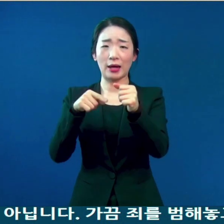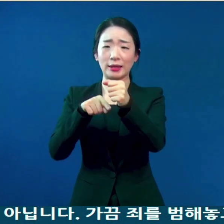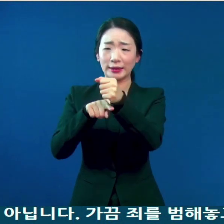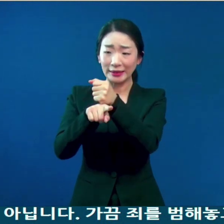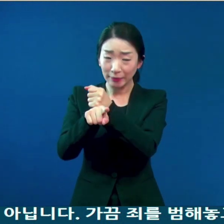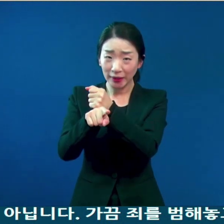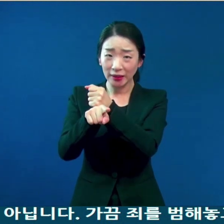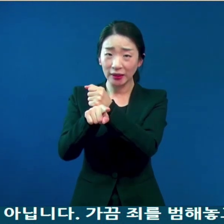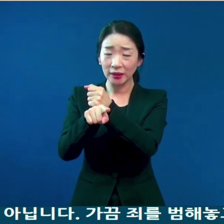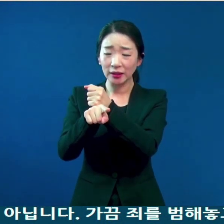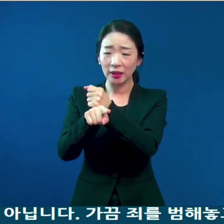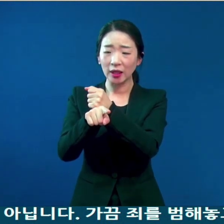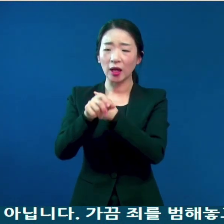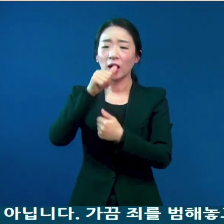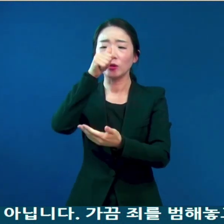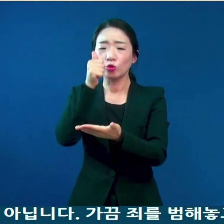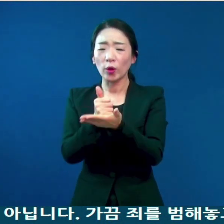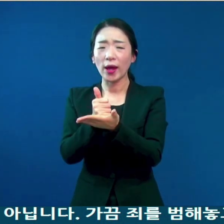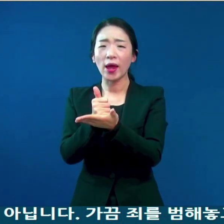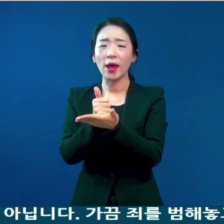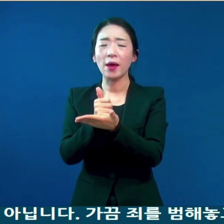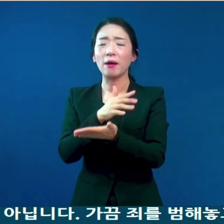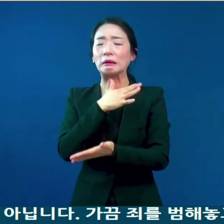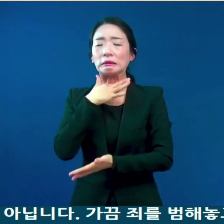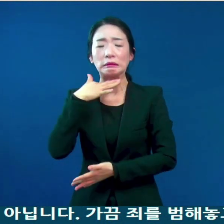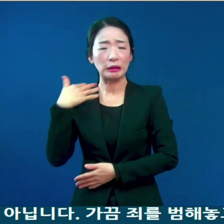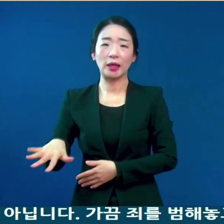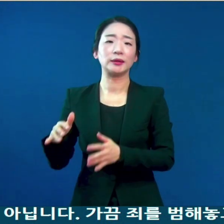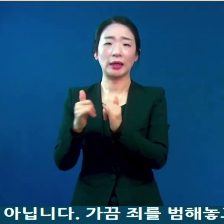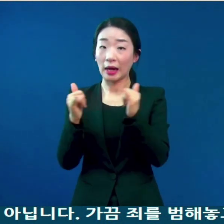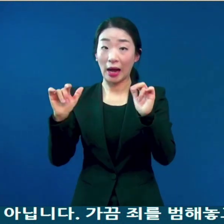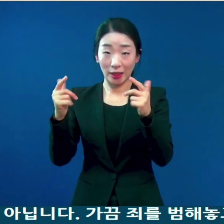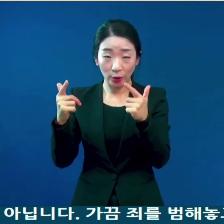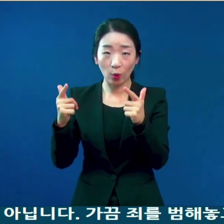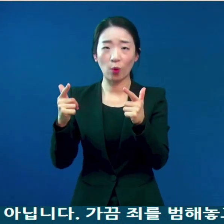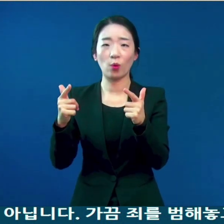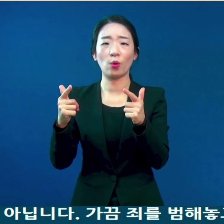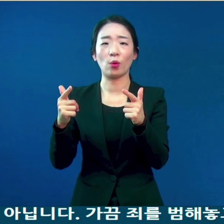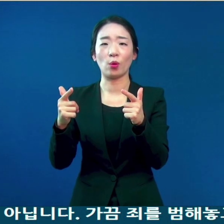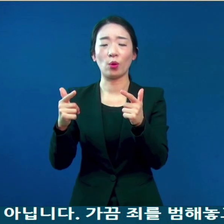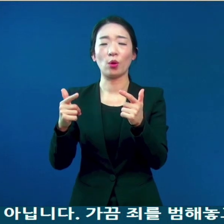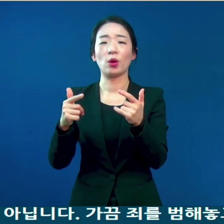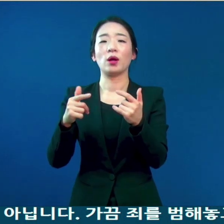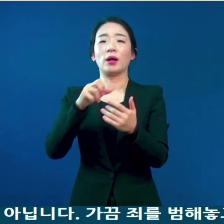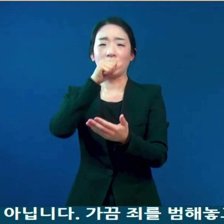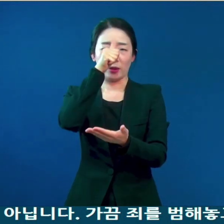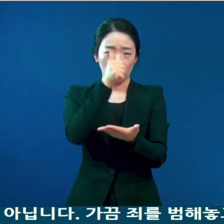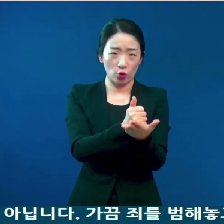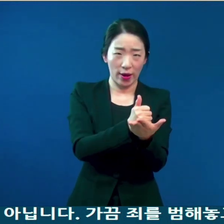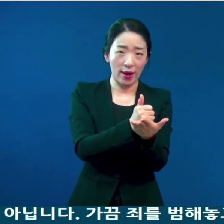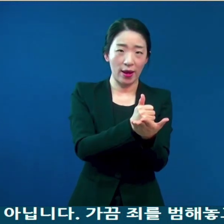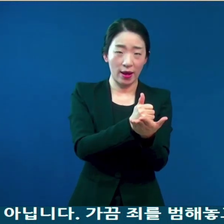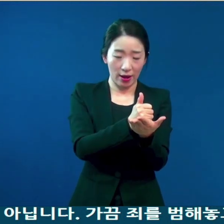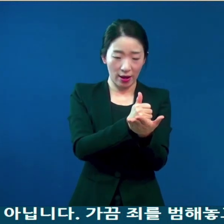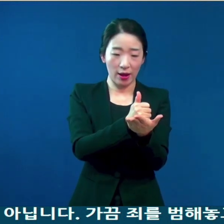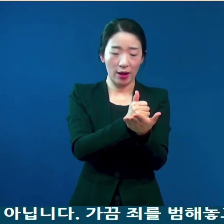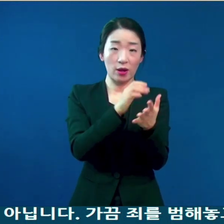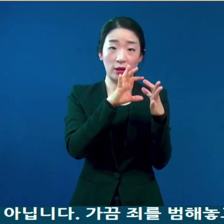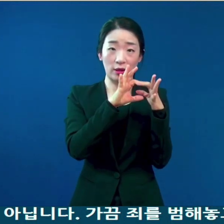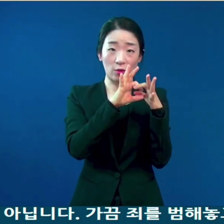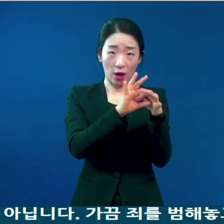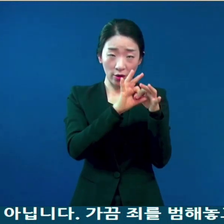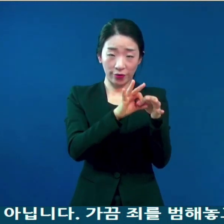죄도 지은 사람을 의미하는 것이 아니라 이 특정한 죄가 벌어지는 일에 있어서